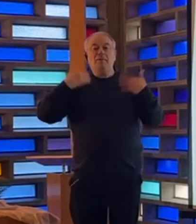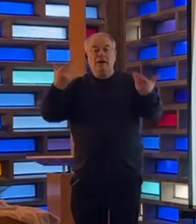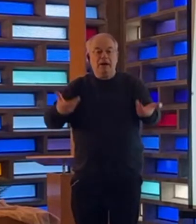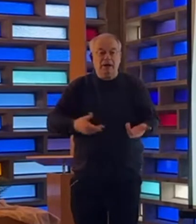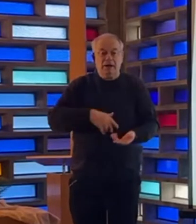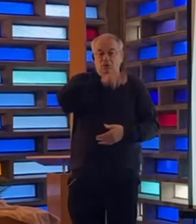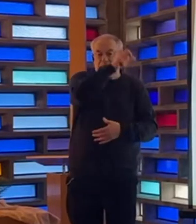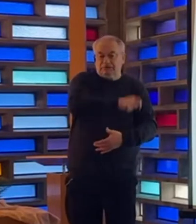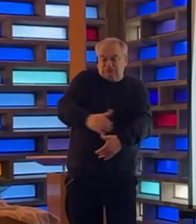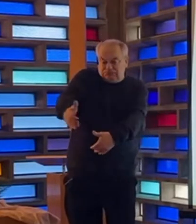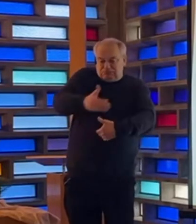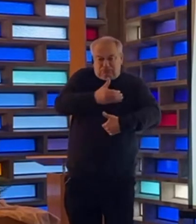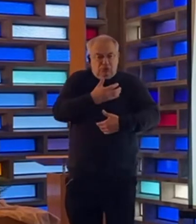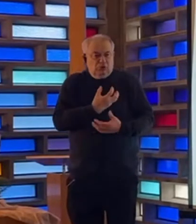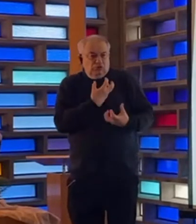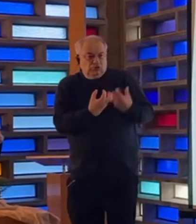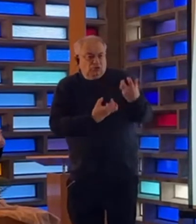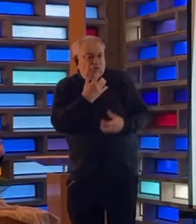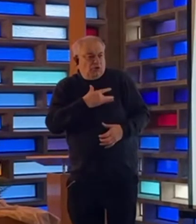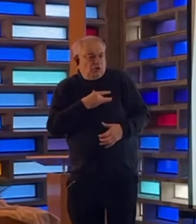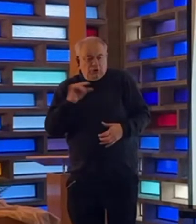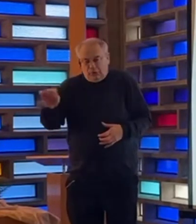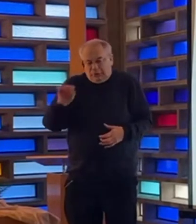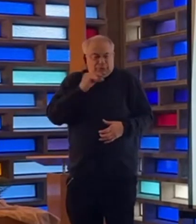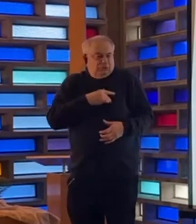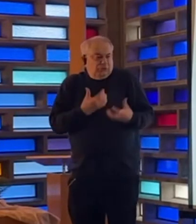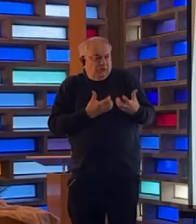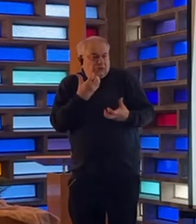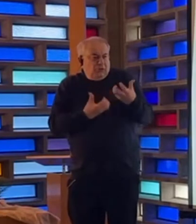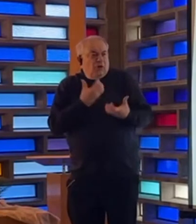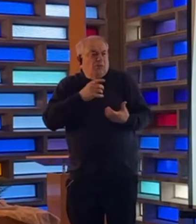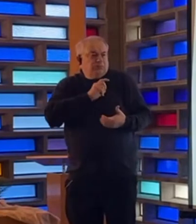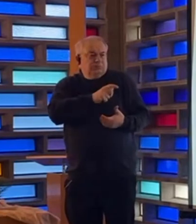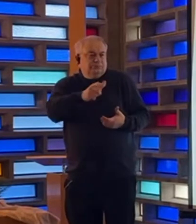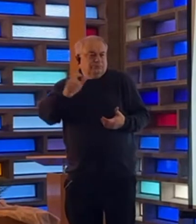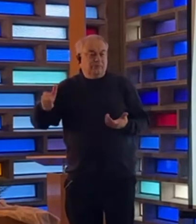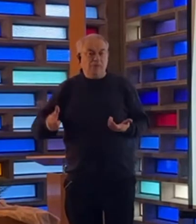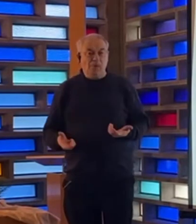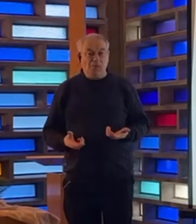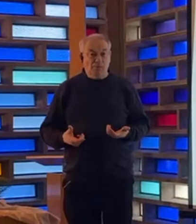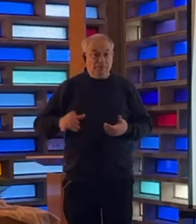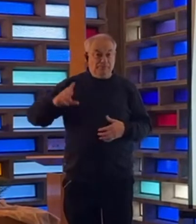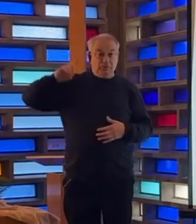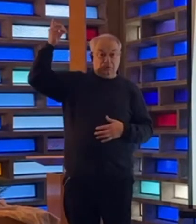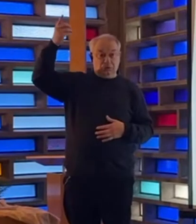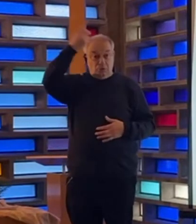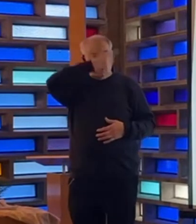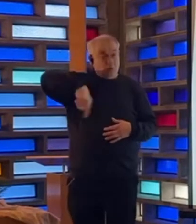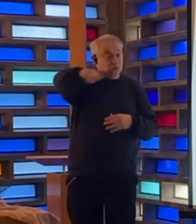ses bras et se chauffe le cœur à son tour. Eh bien, c'est ce que Dieu a fait pour nous. Ça